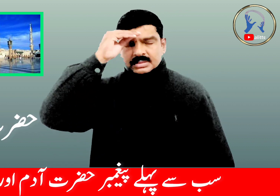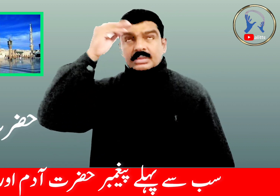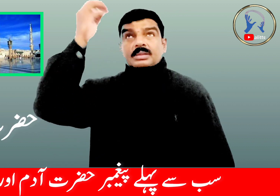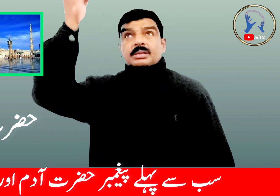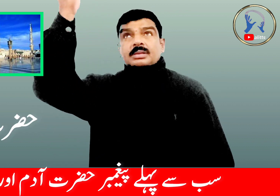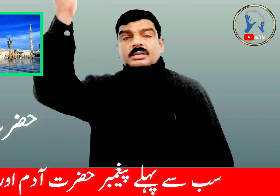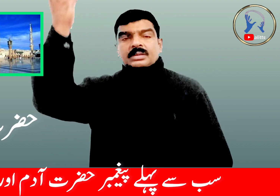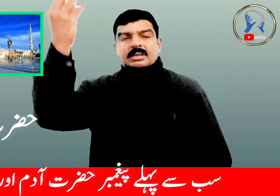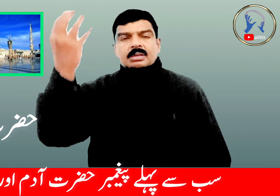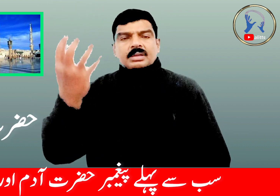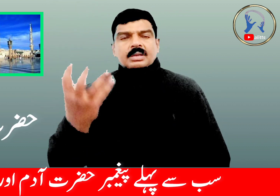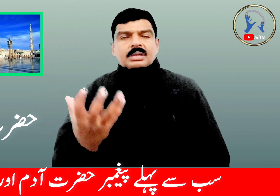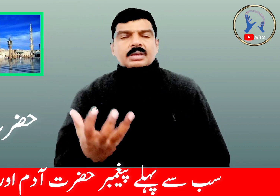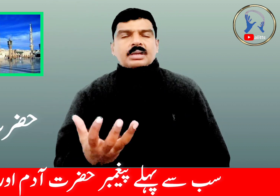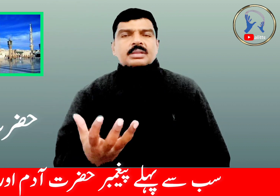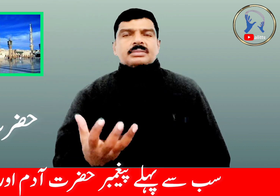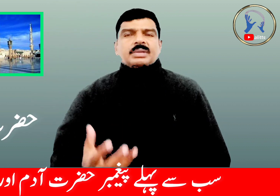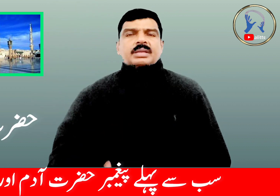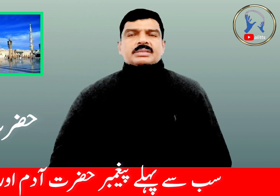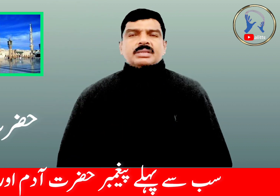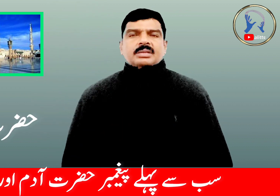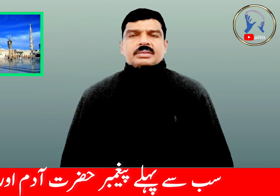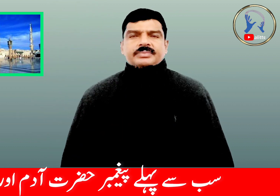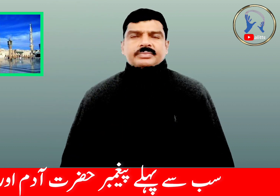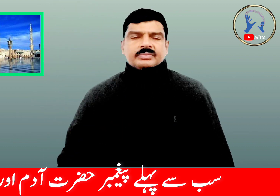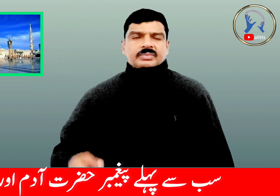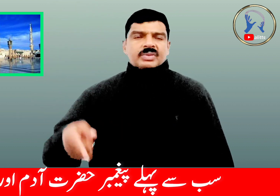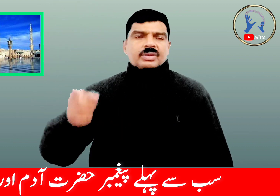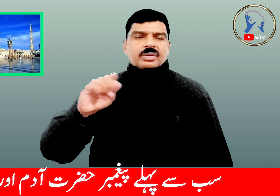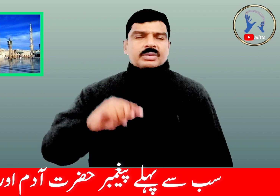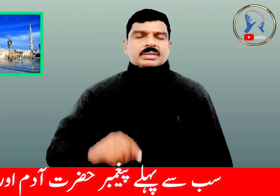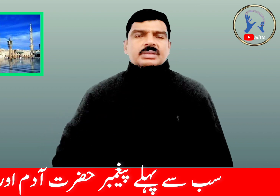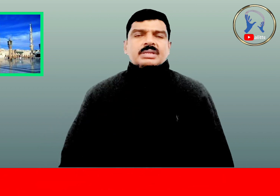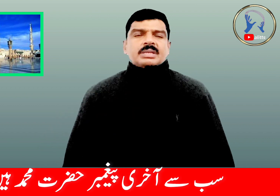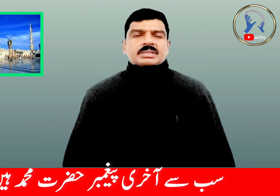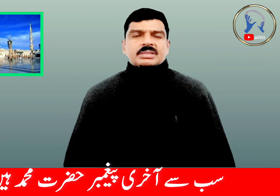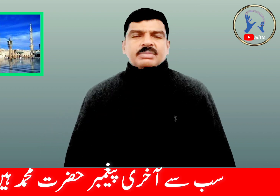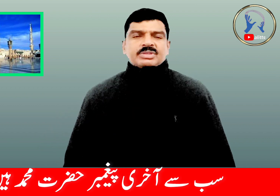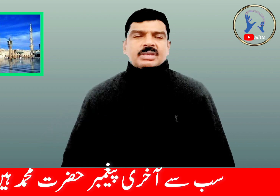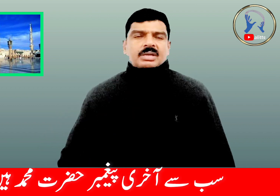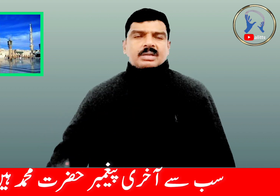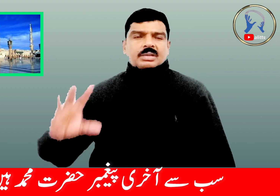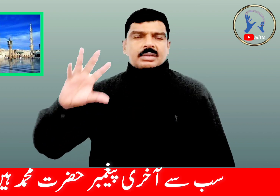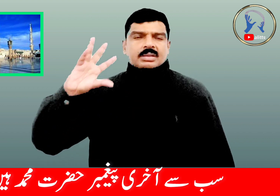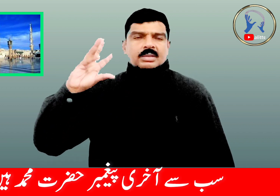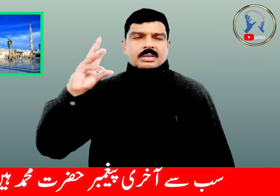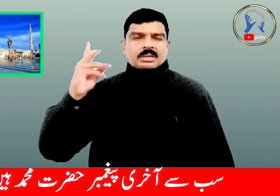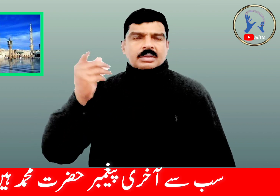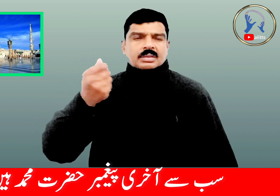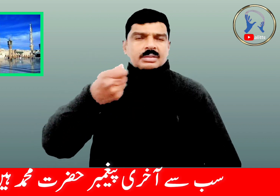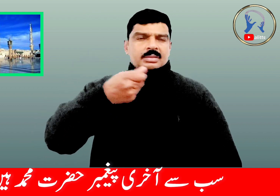حضرت آدم علیہ السلام، اور سب سے آخر